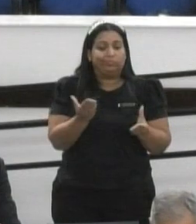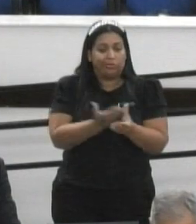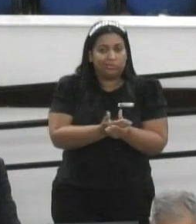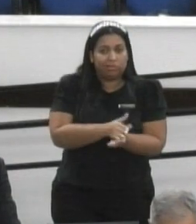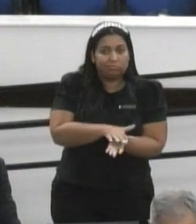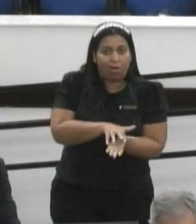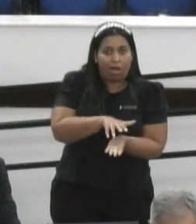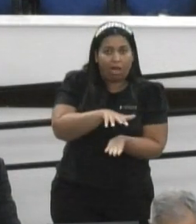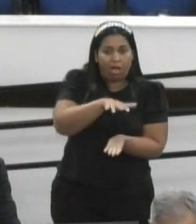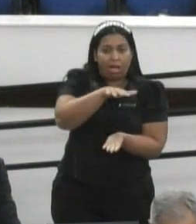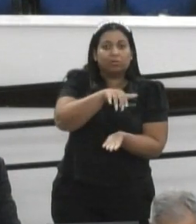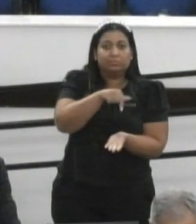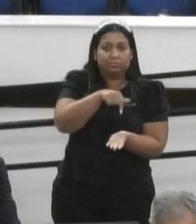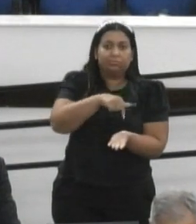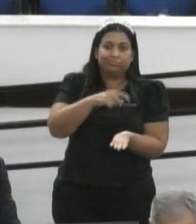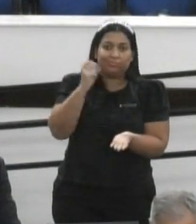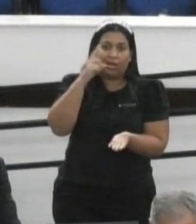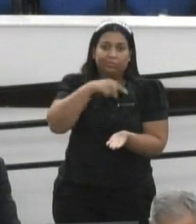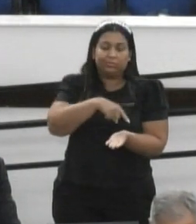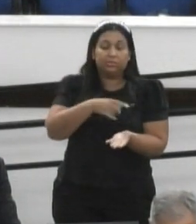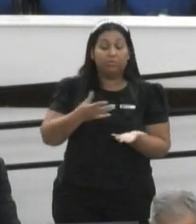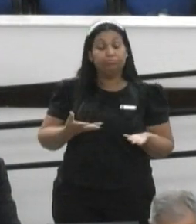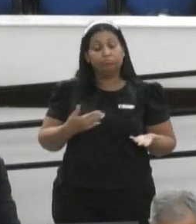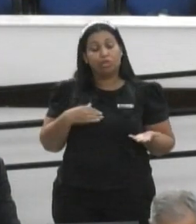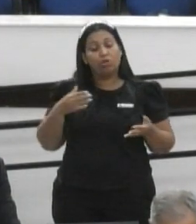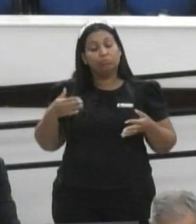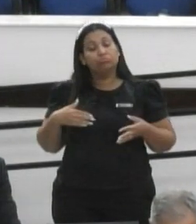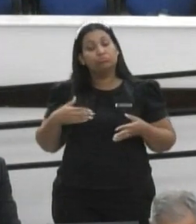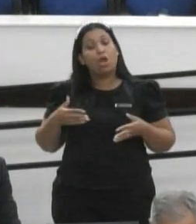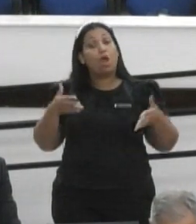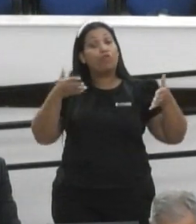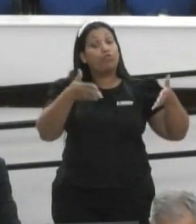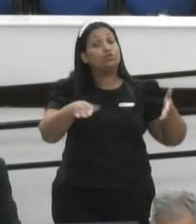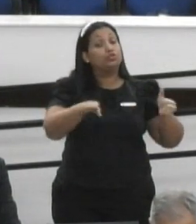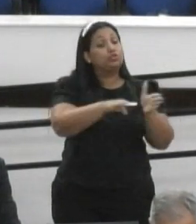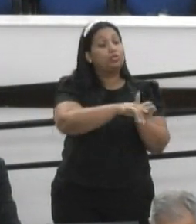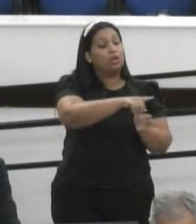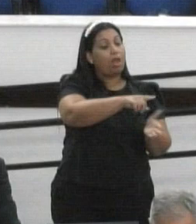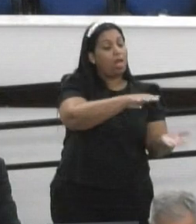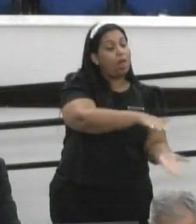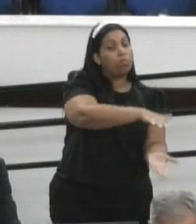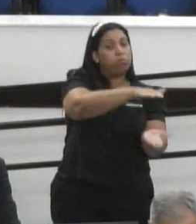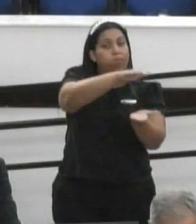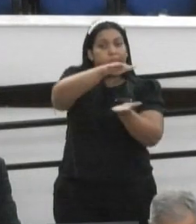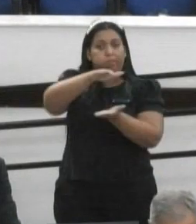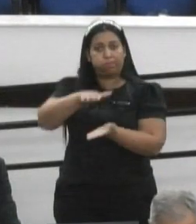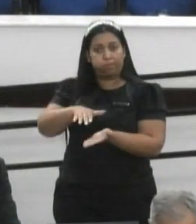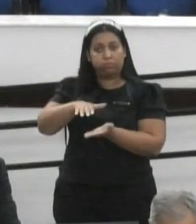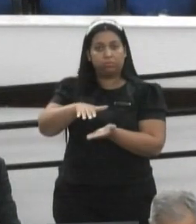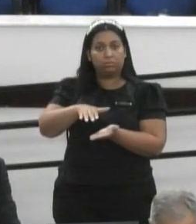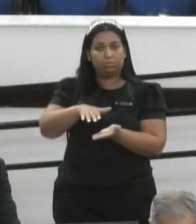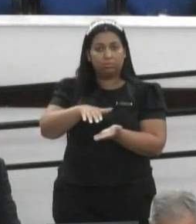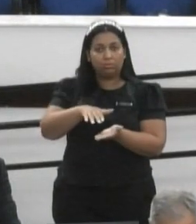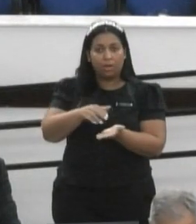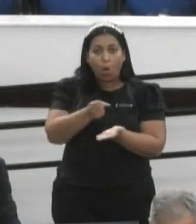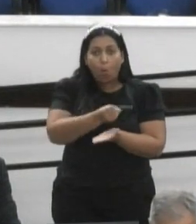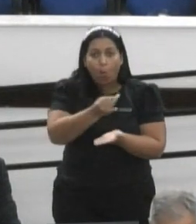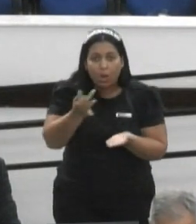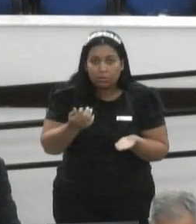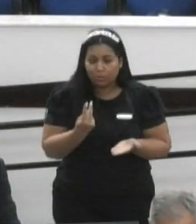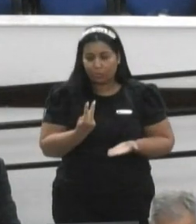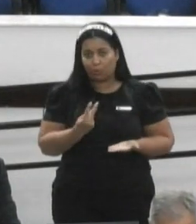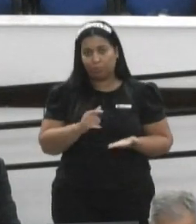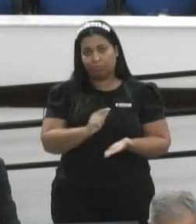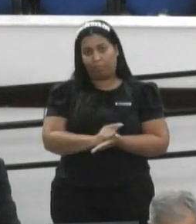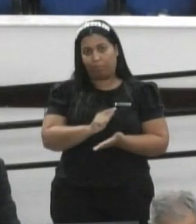era um processo complexo. Eu fui até lá e aí ela entregou todo o processo. Todo o processo tem 2 folhas. Não